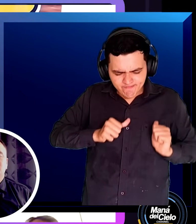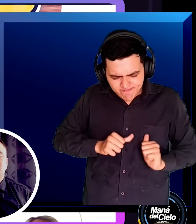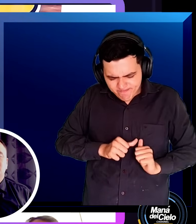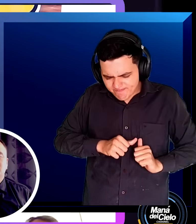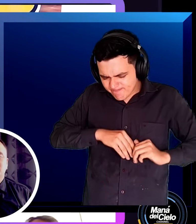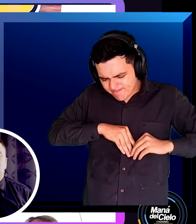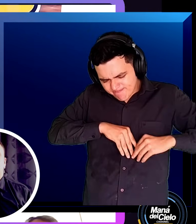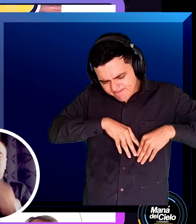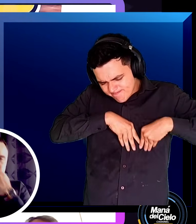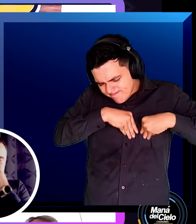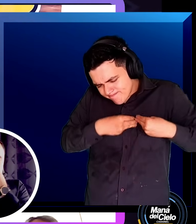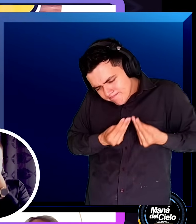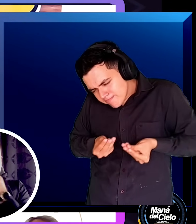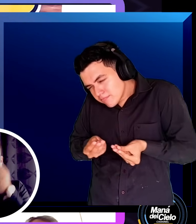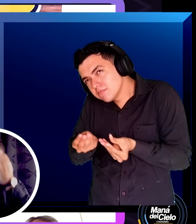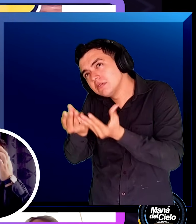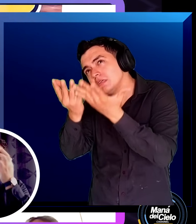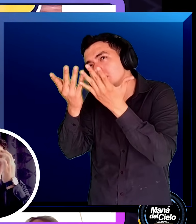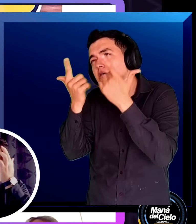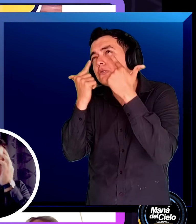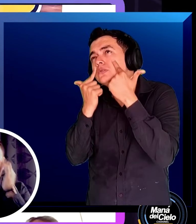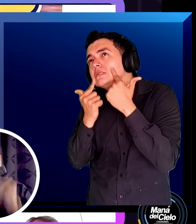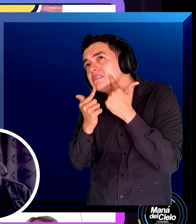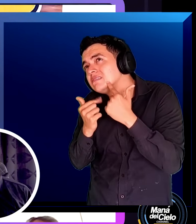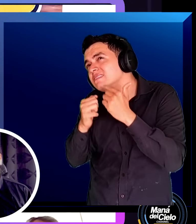Pero en medio del camino